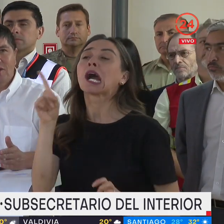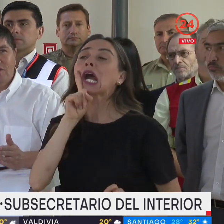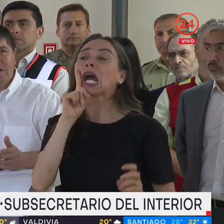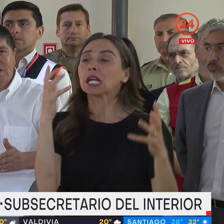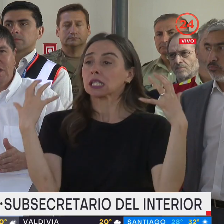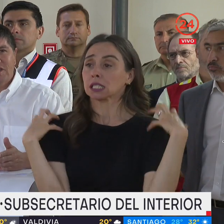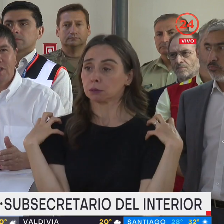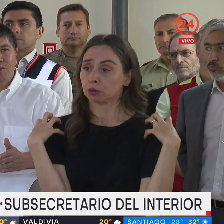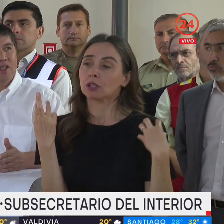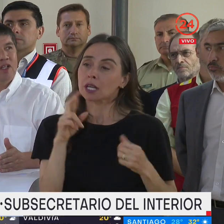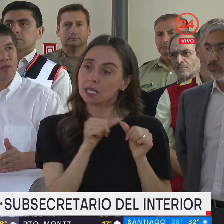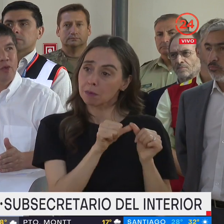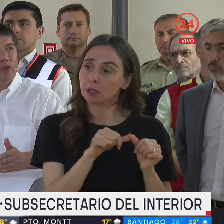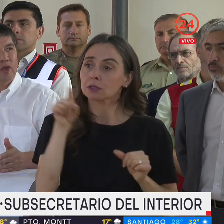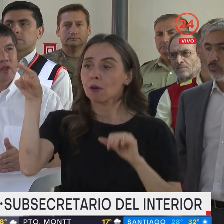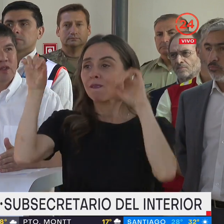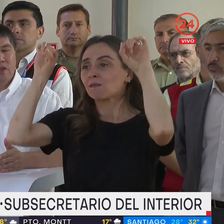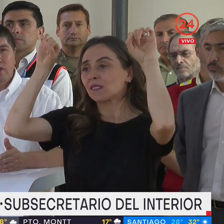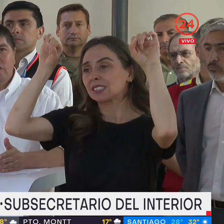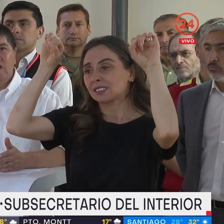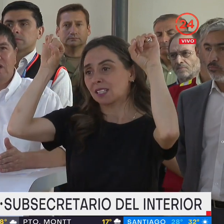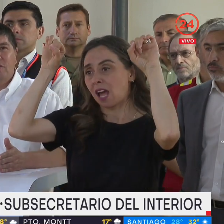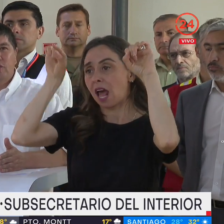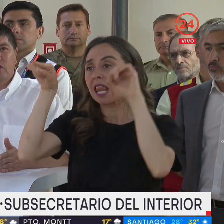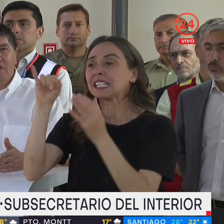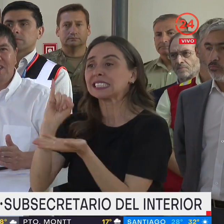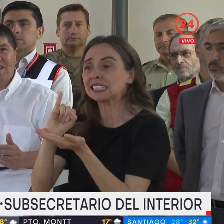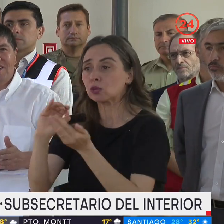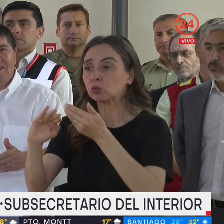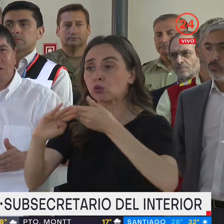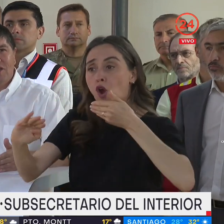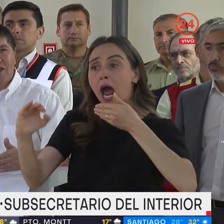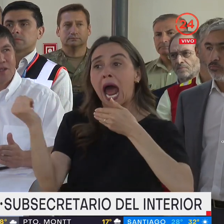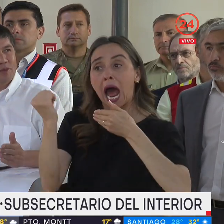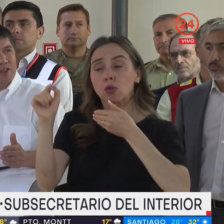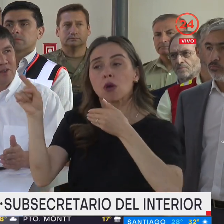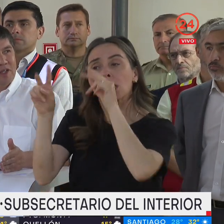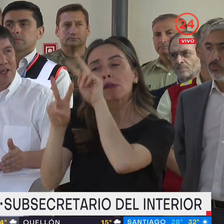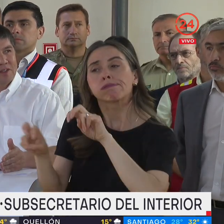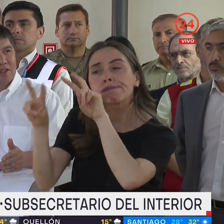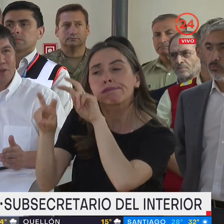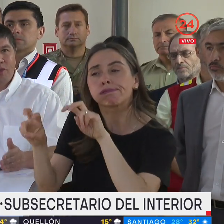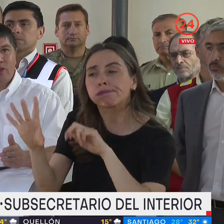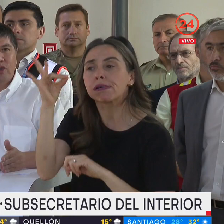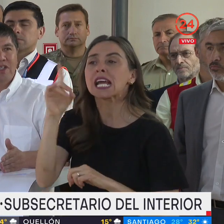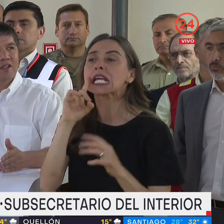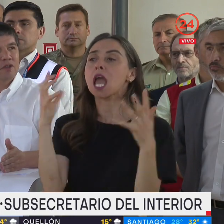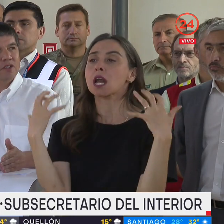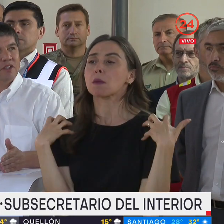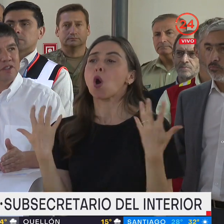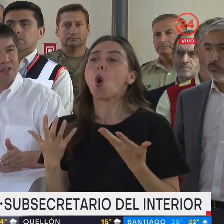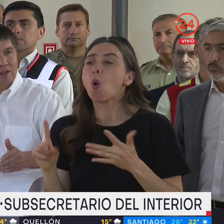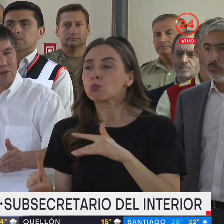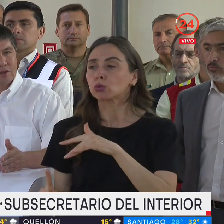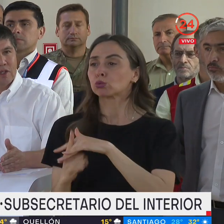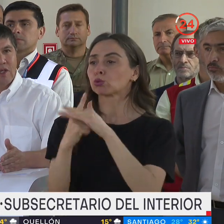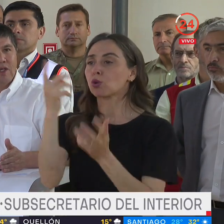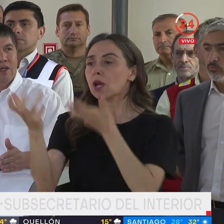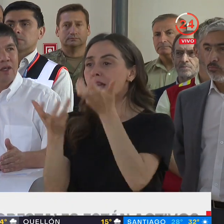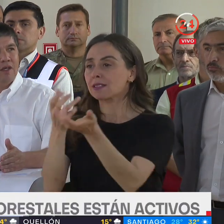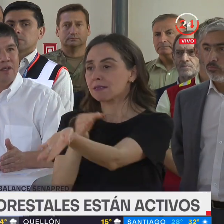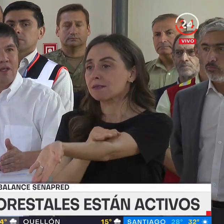responsabilidades, quiero volver a insistir, es el Ministerio Público, un organismo autónomo que tiene que determinar las responsabilidades respecto al origen de los